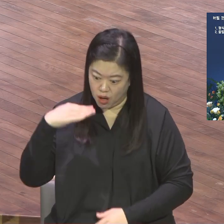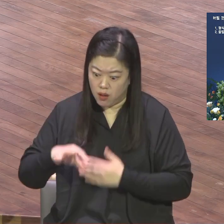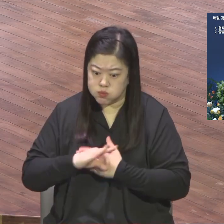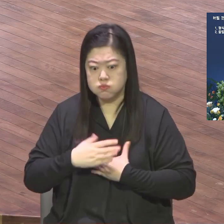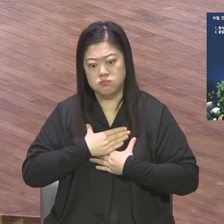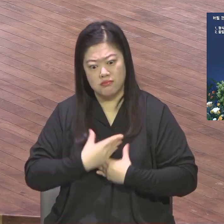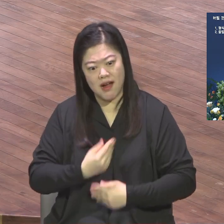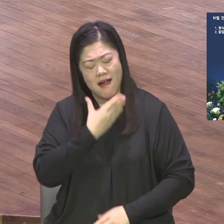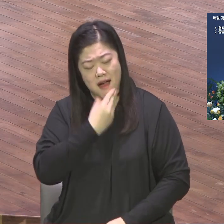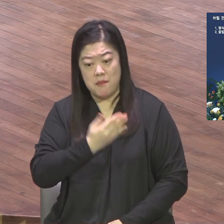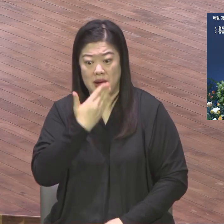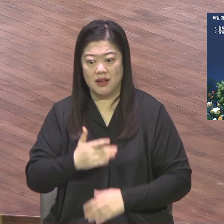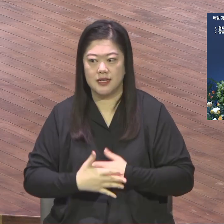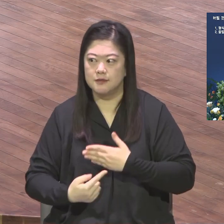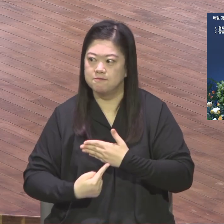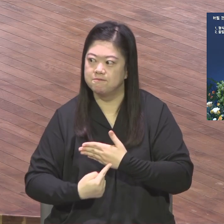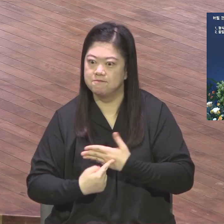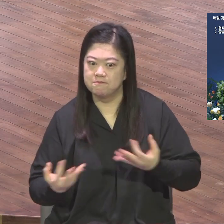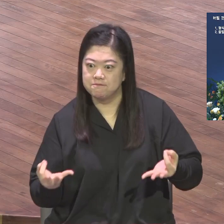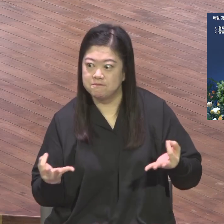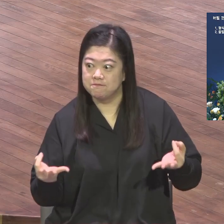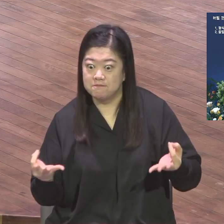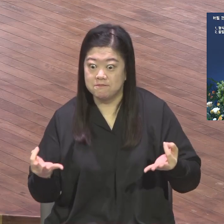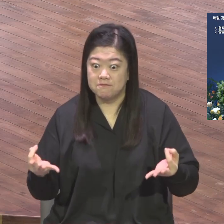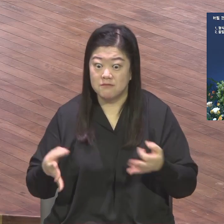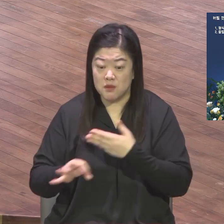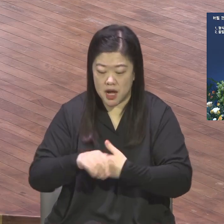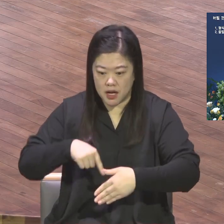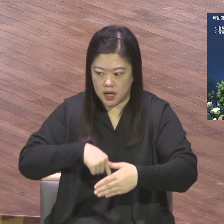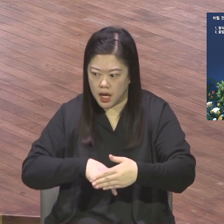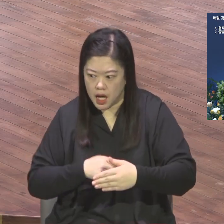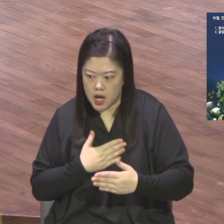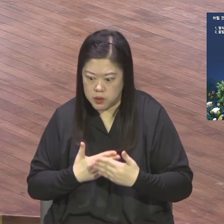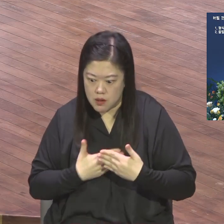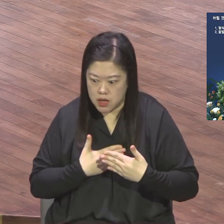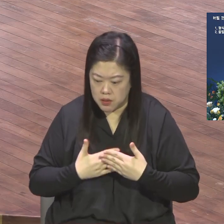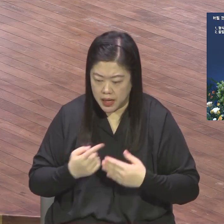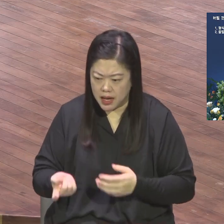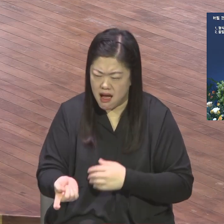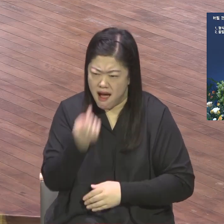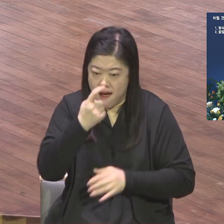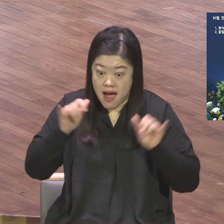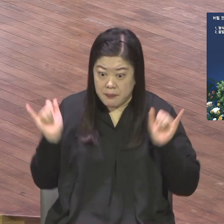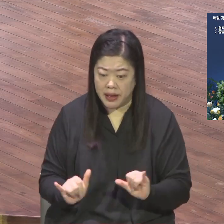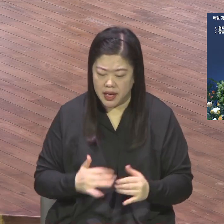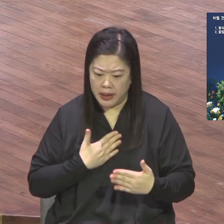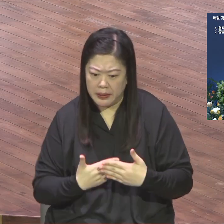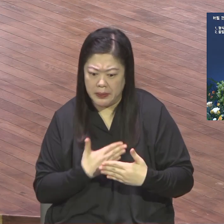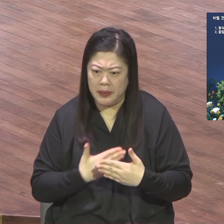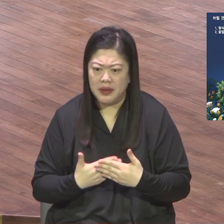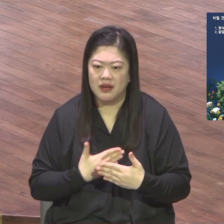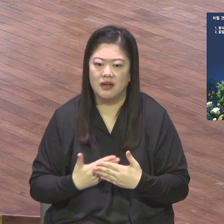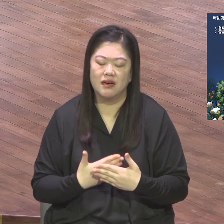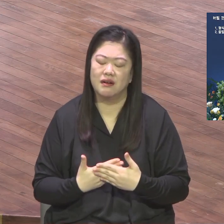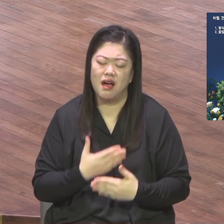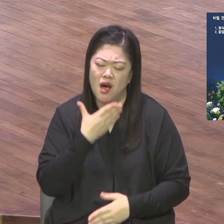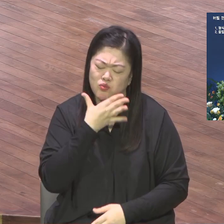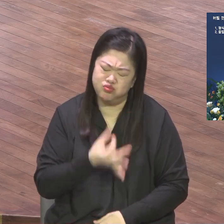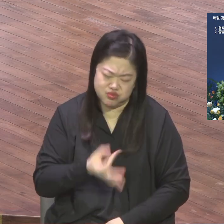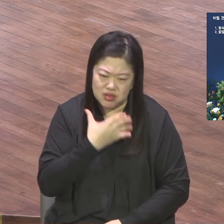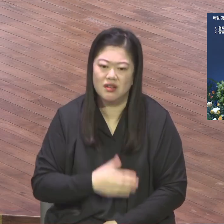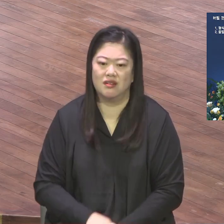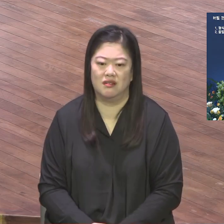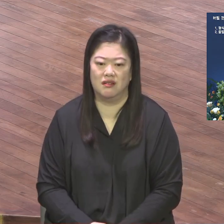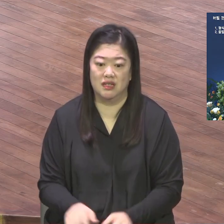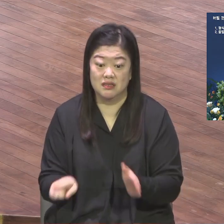형식적 정죄의식 있는 사람은 이런 말을 못합니다. 절대 행복하지 않습니다. 평안하지 않습니다.